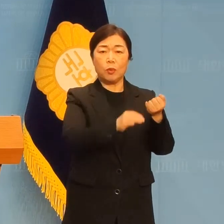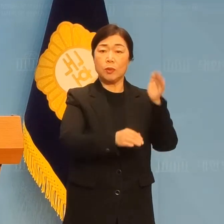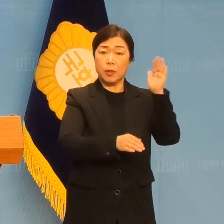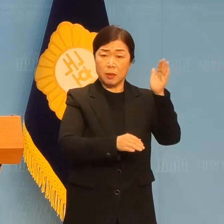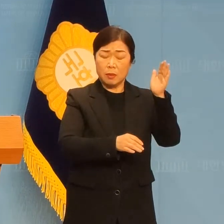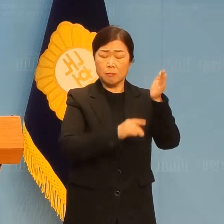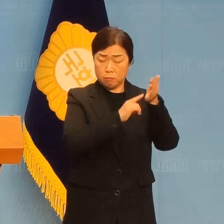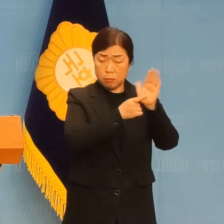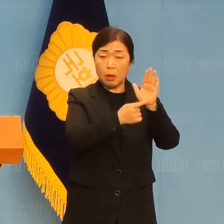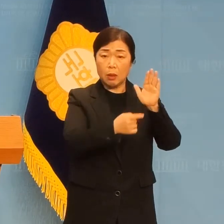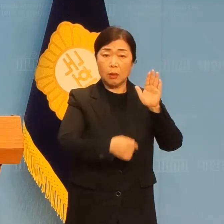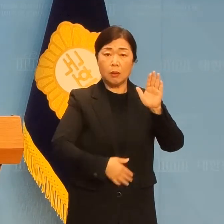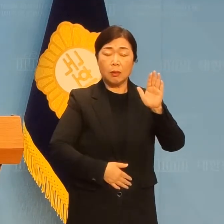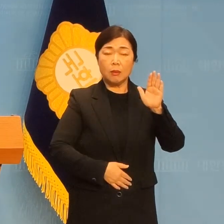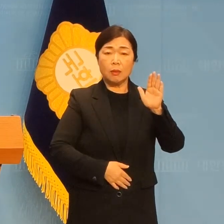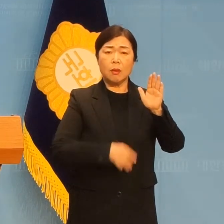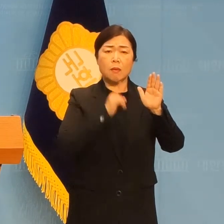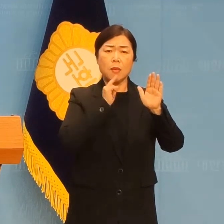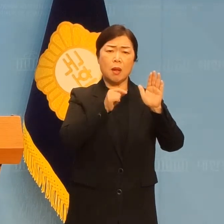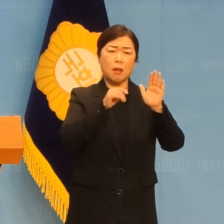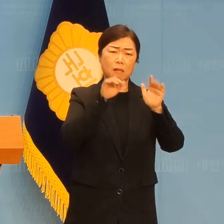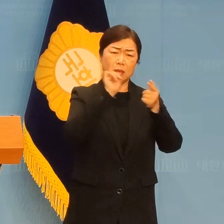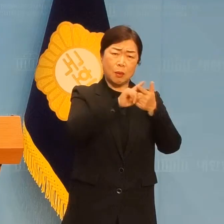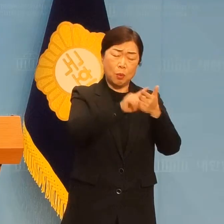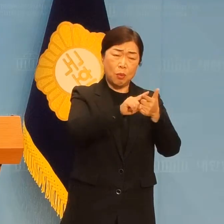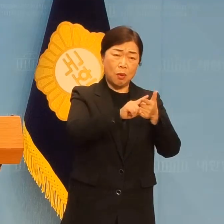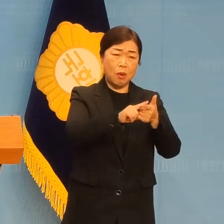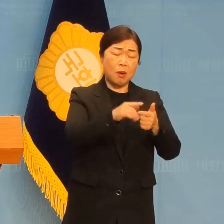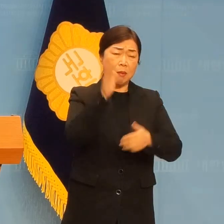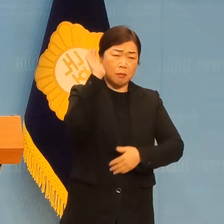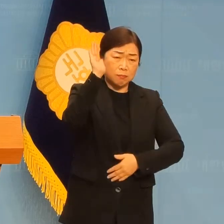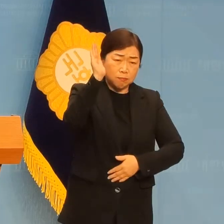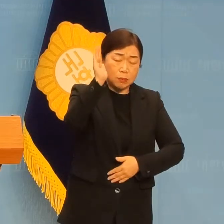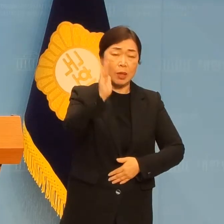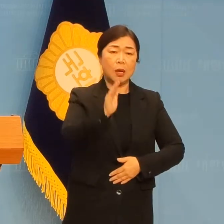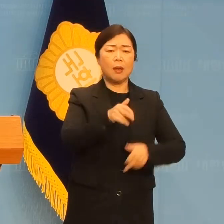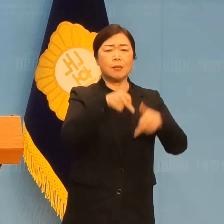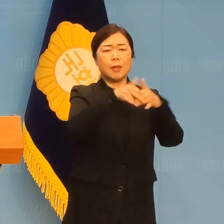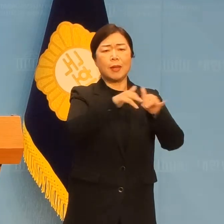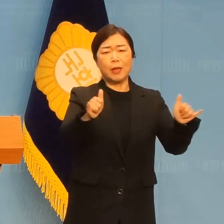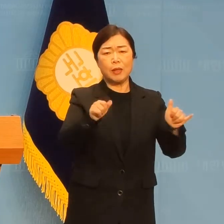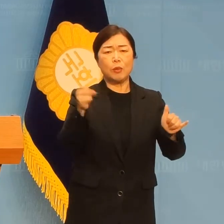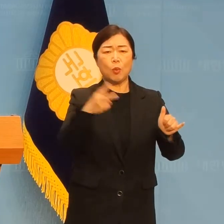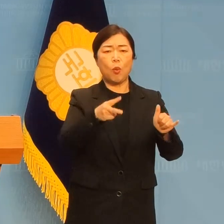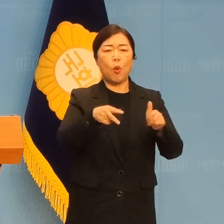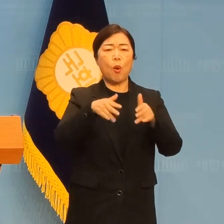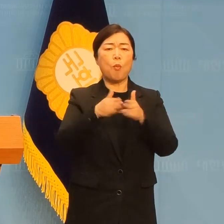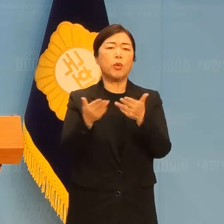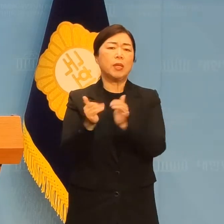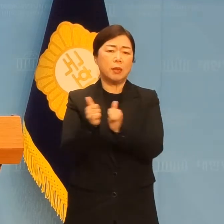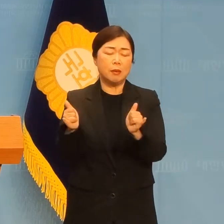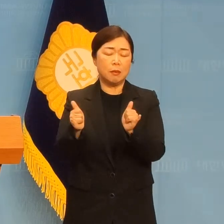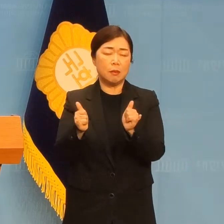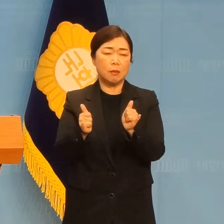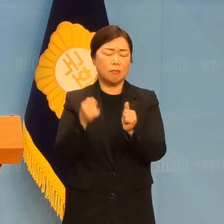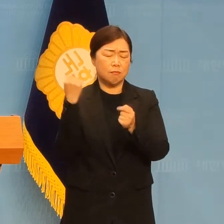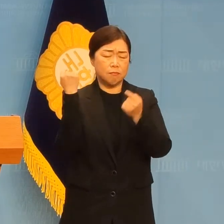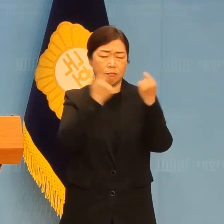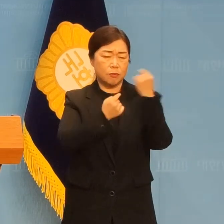늘어놓았습니다. 발언 자체를 다시 옮기는 것만으로도 장애인과 당사자에게 또 한 번 상처가